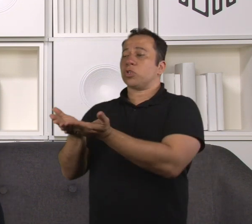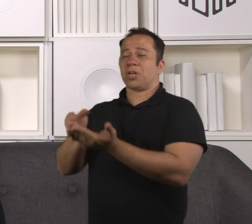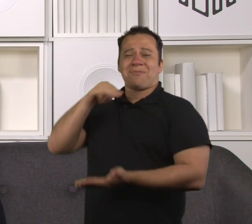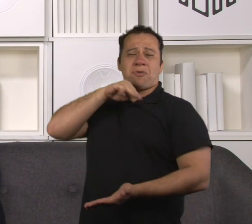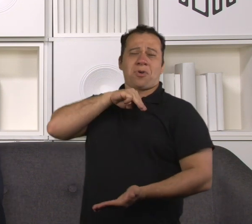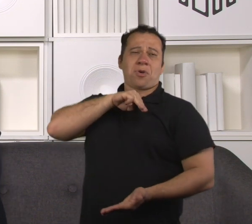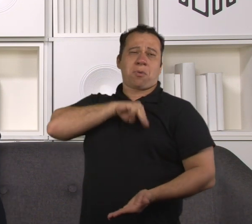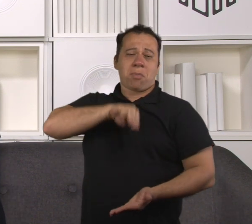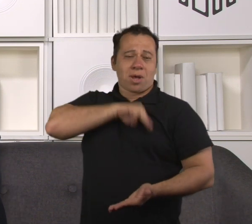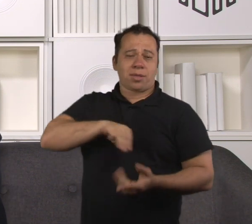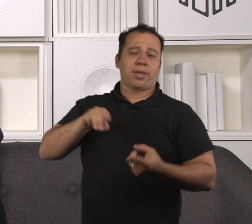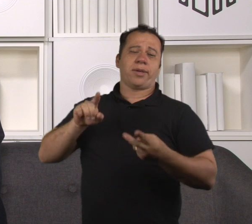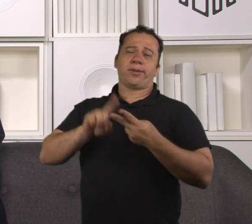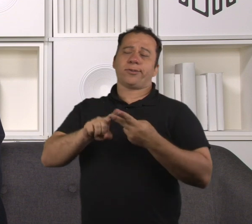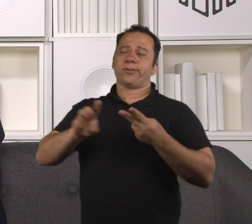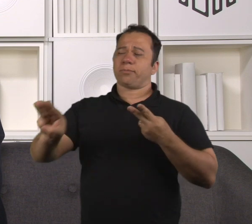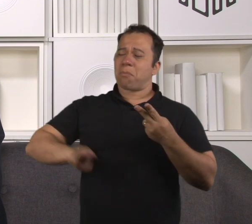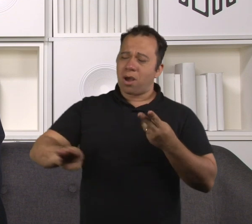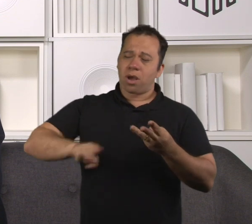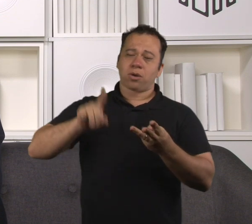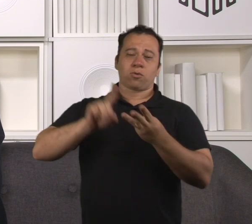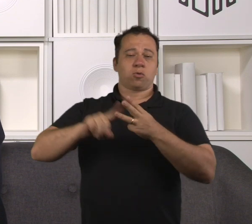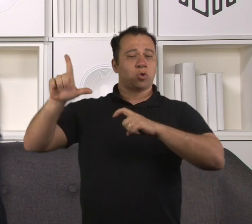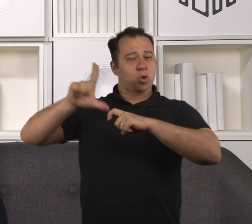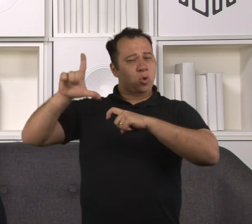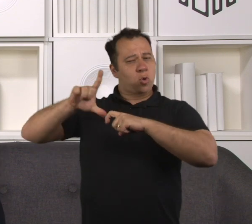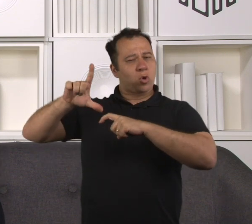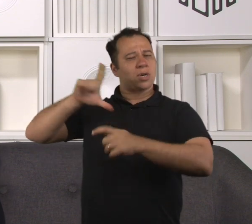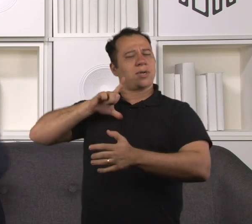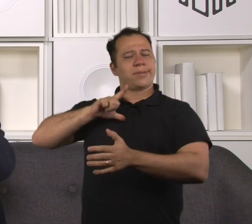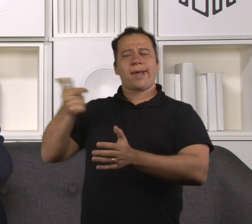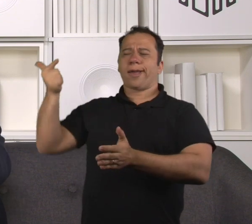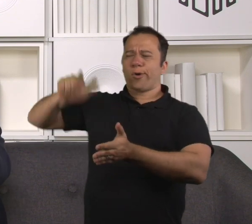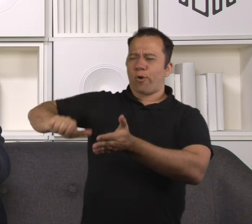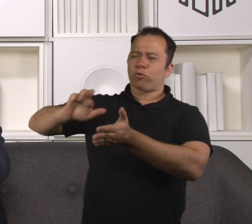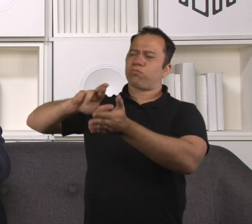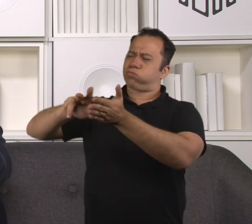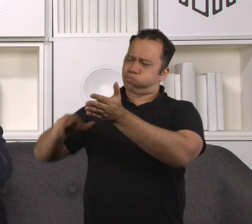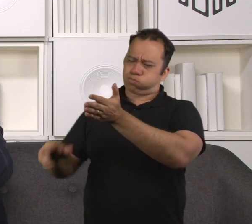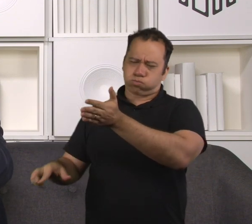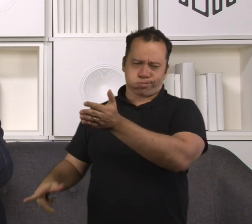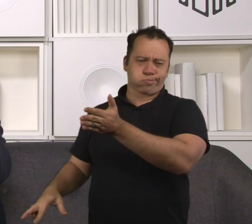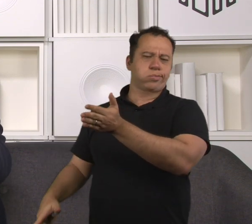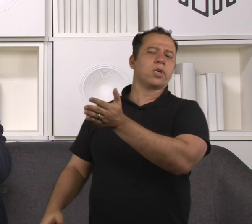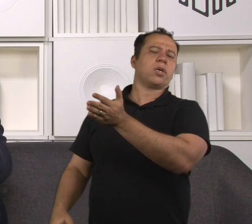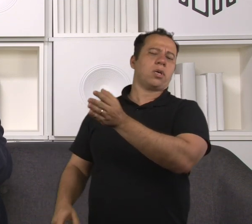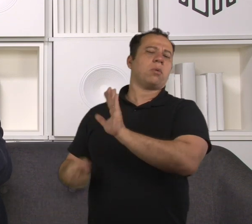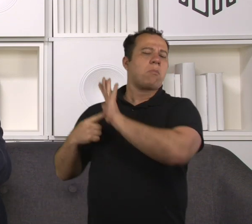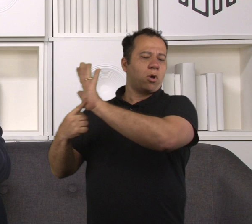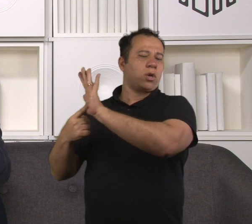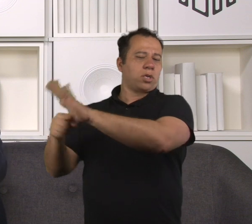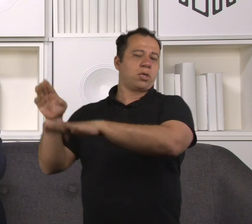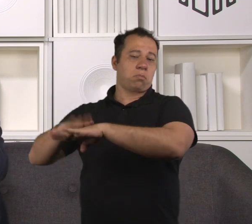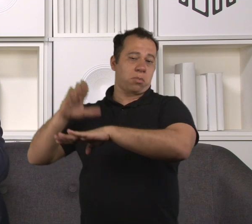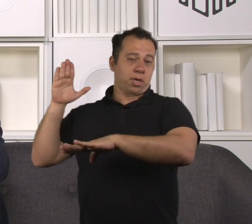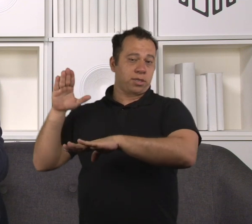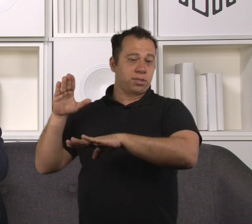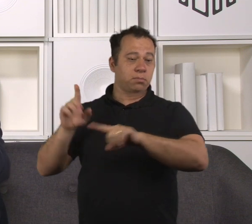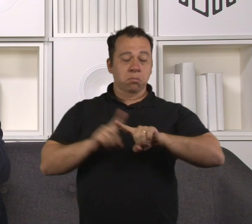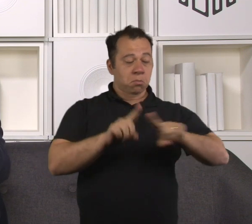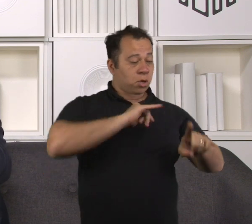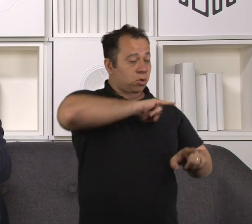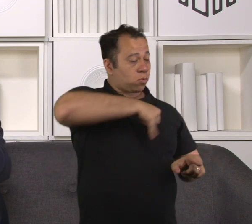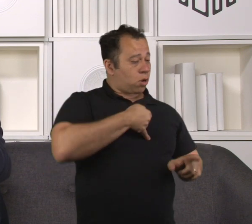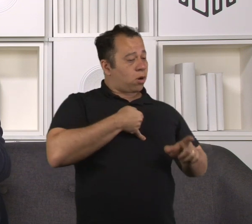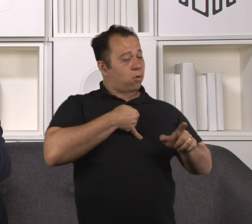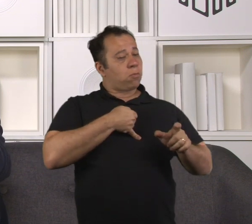escolhe apenas 7. E ele diz assim, olha, eu escolhi esses 7 para que vocês creiam que Jesus é o Filho de Deus e